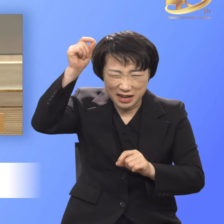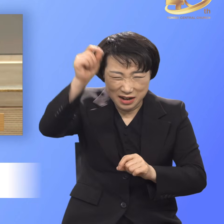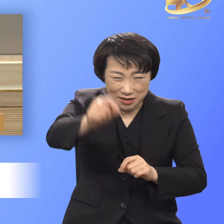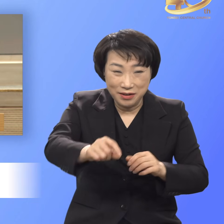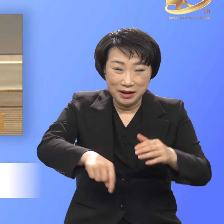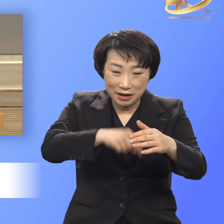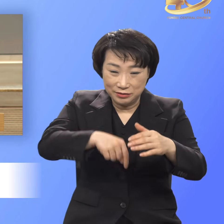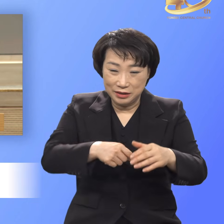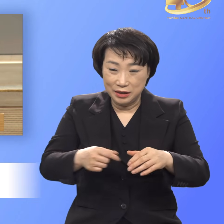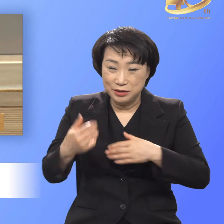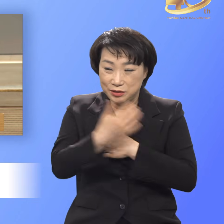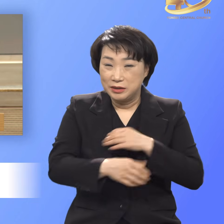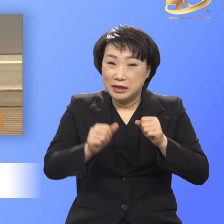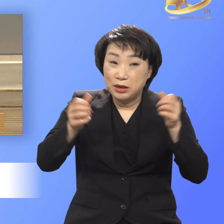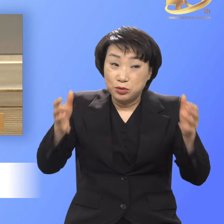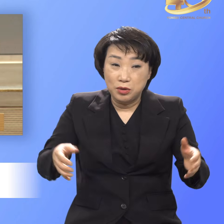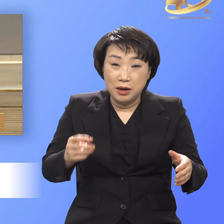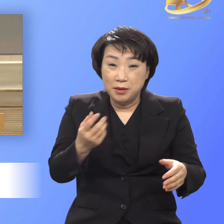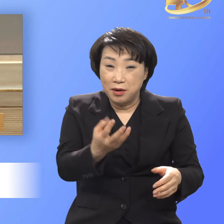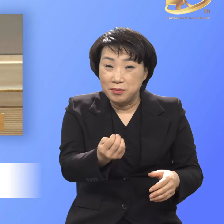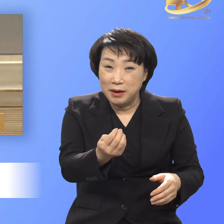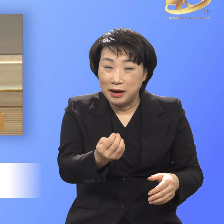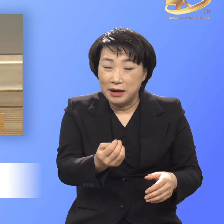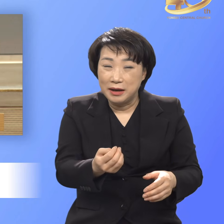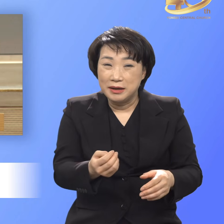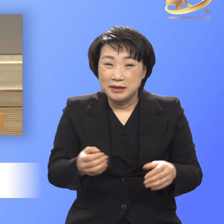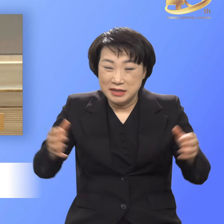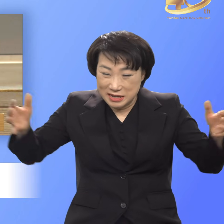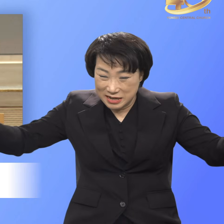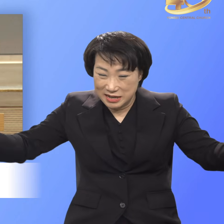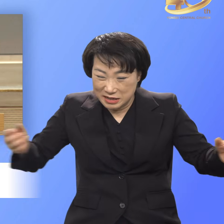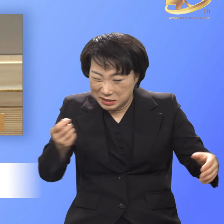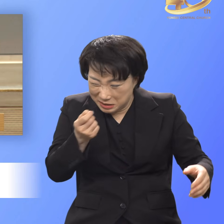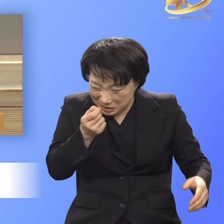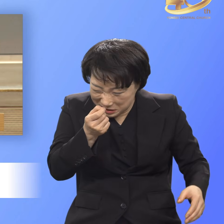육신의 삶은 영혼 속에 그냥 빵이야 빵 아무것도 없어.